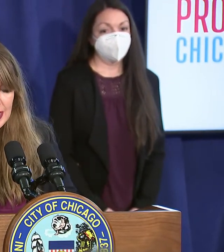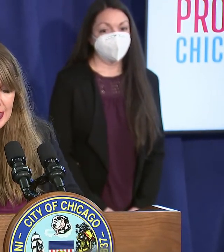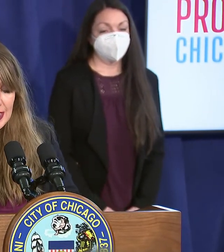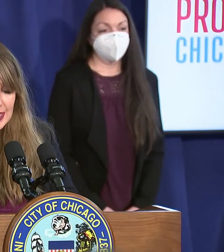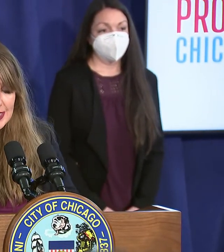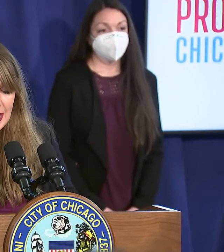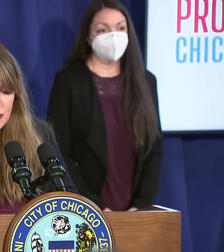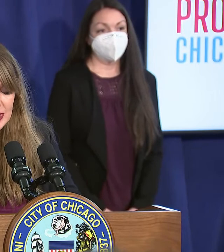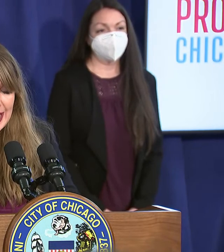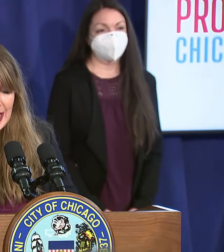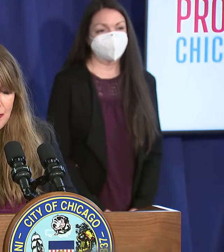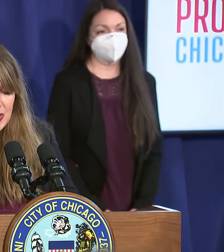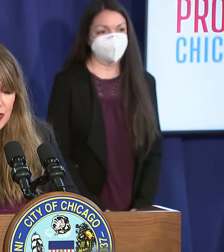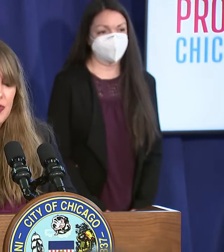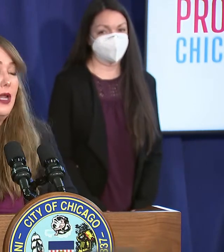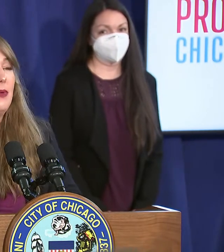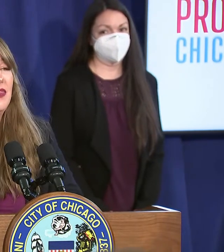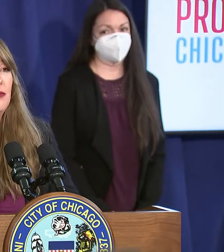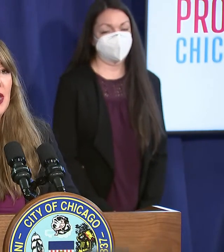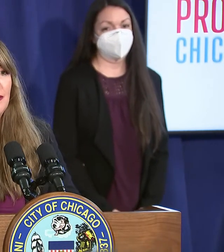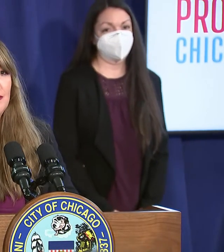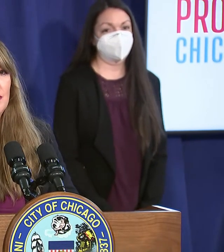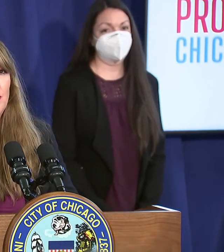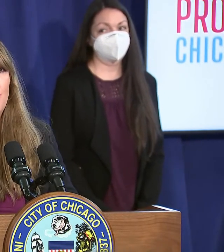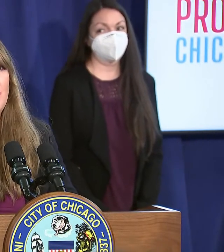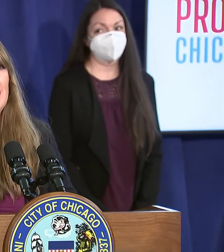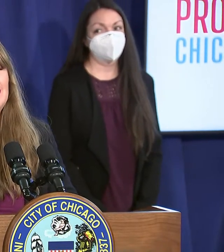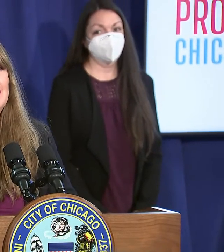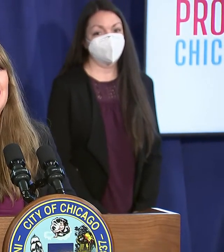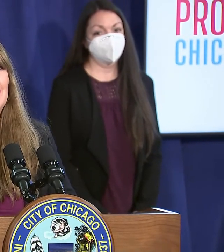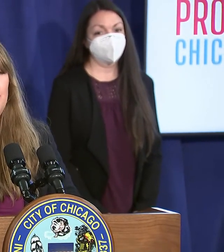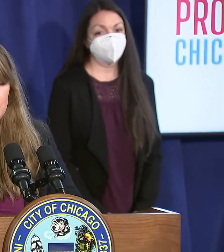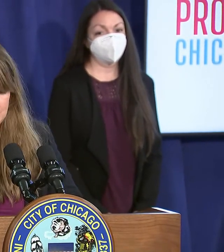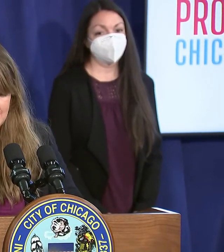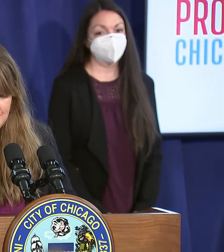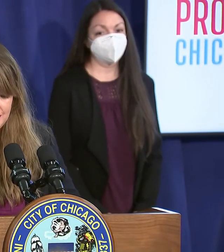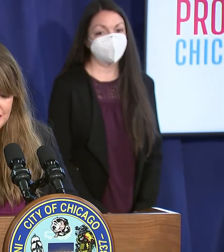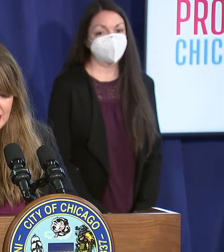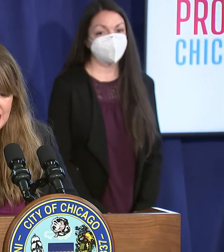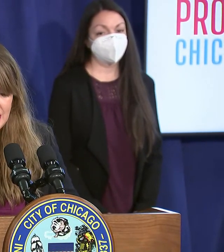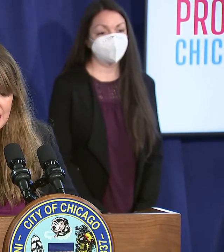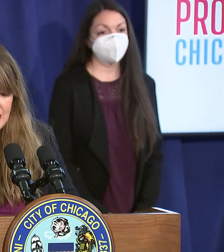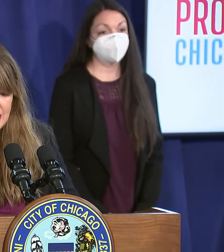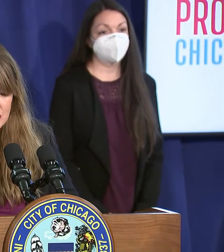disminuyendo. Estamos en el pico de la pandemia o de este repunte.